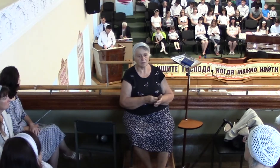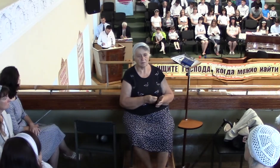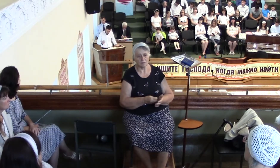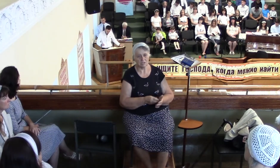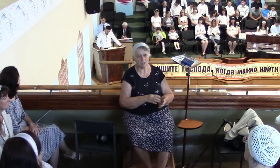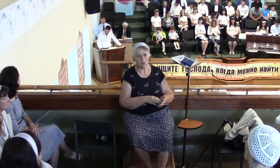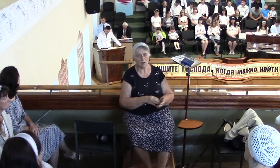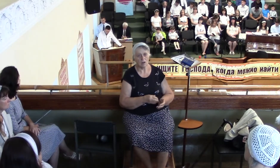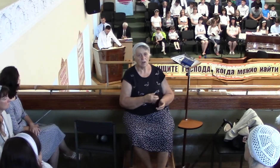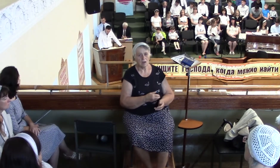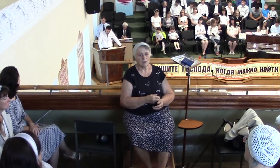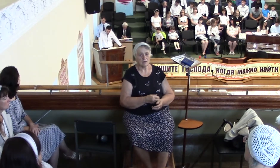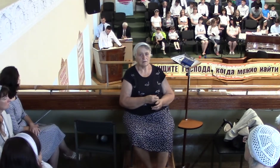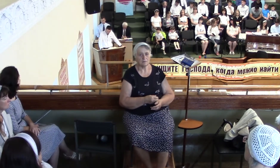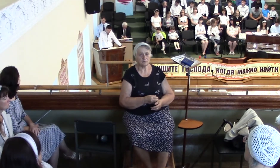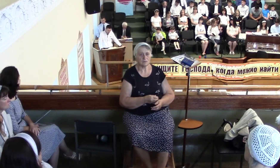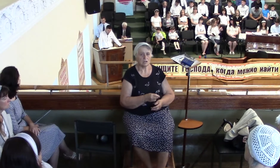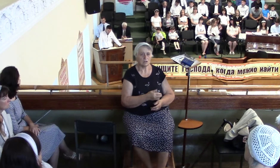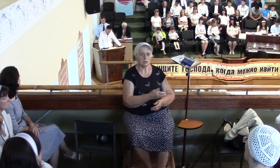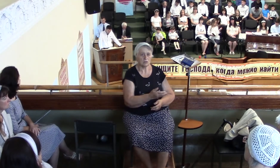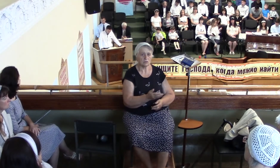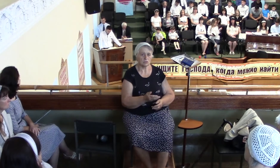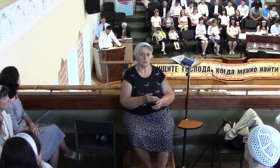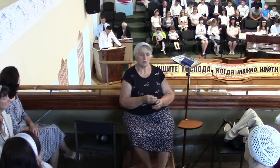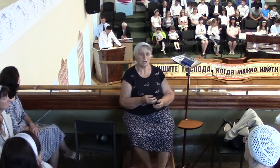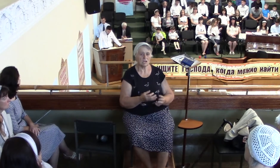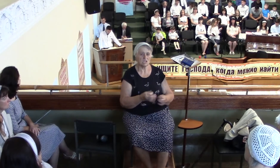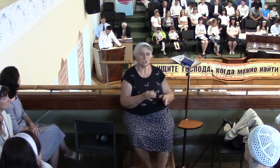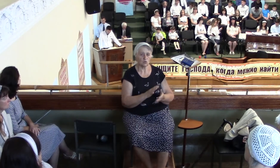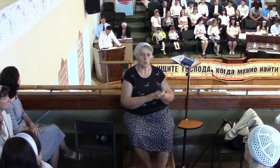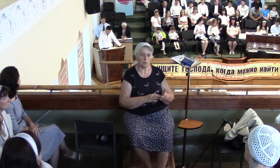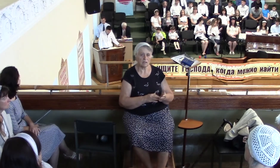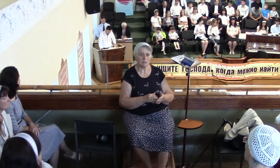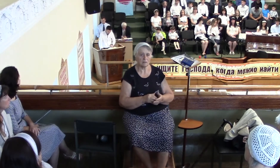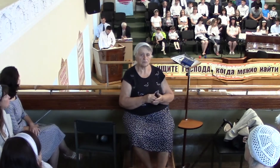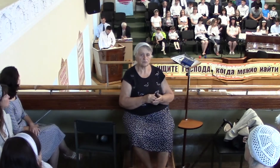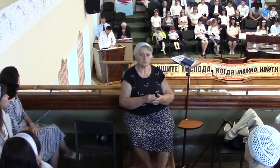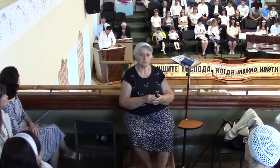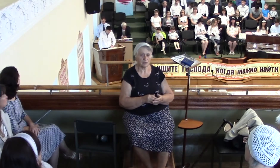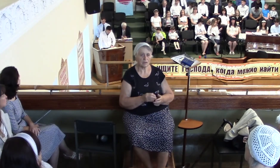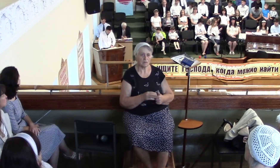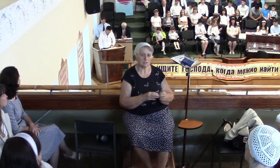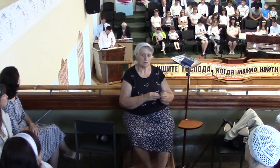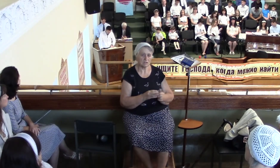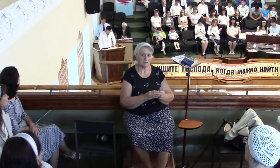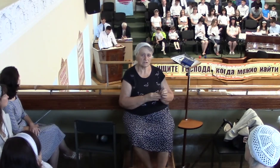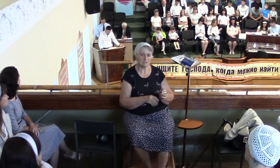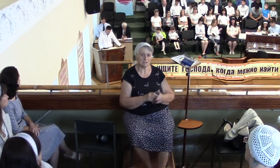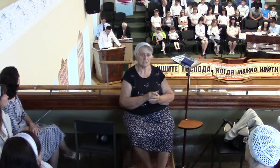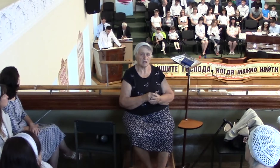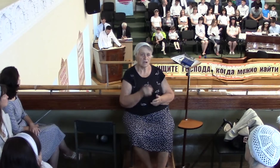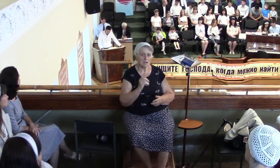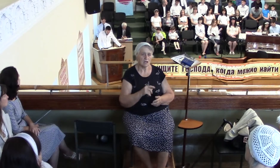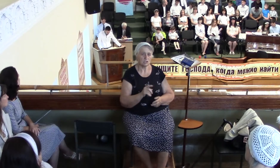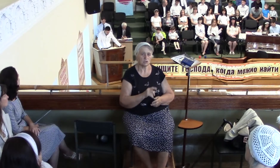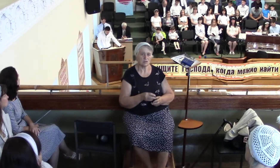сказано о том, что мы искуплены от суетной жизни и рабства греха. Мы прочитаем 18 и 19 стихи.